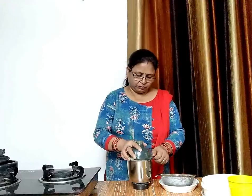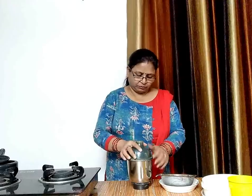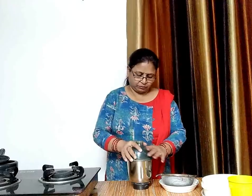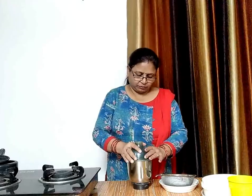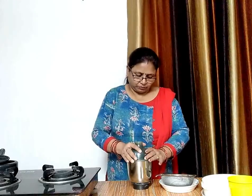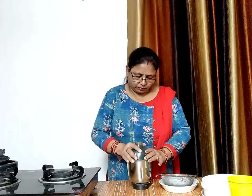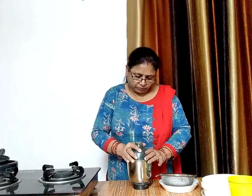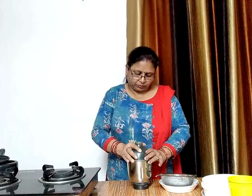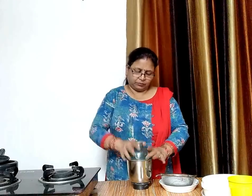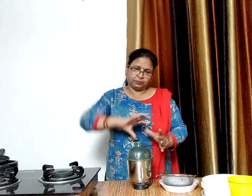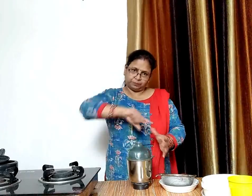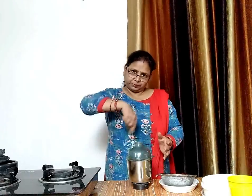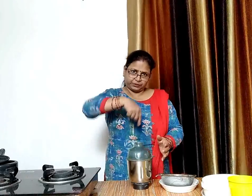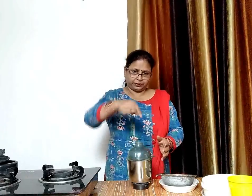और मिक्सी में पीस लेंगे